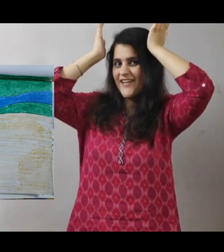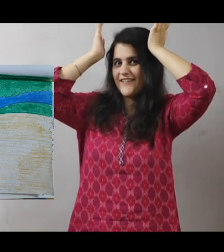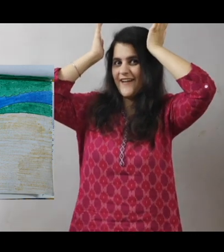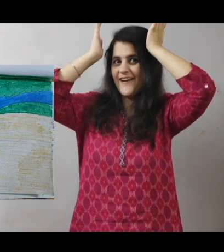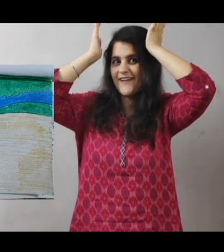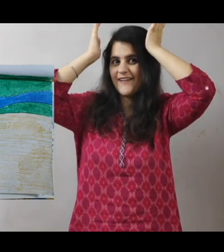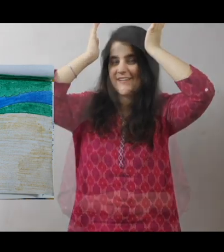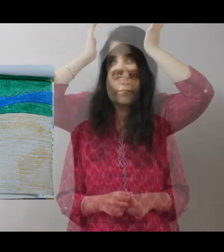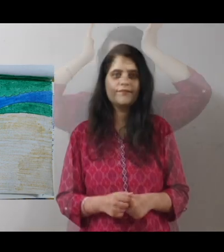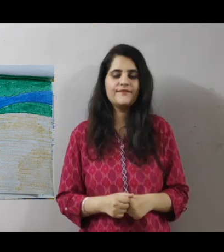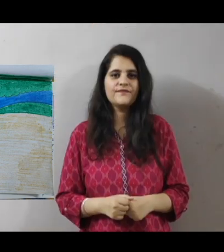राजा था।